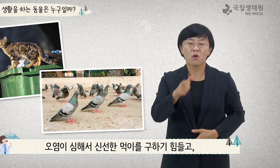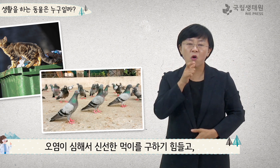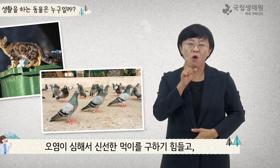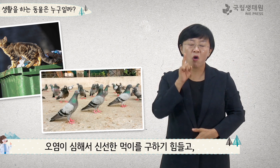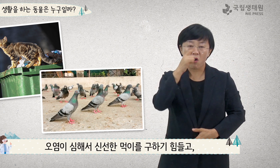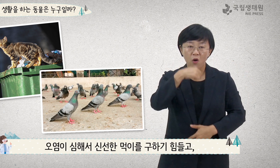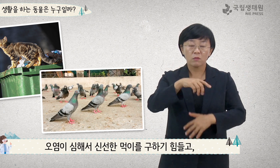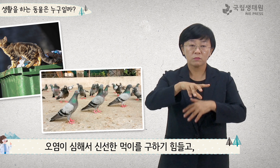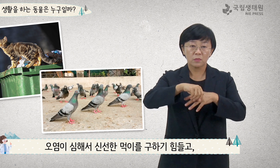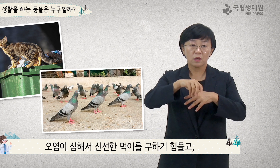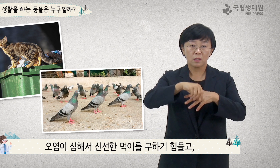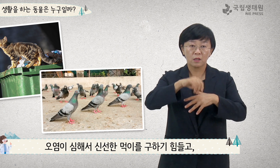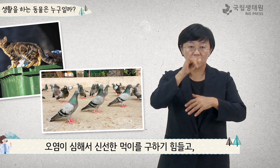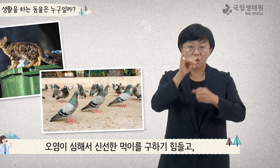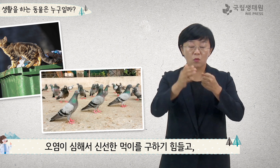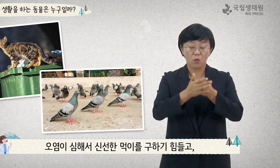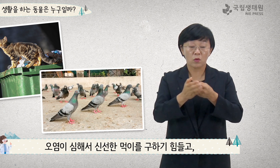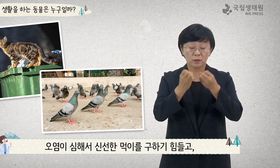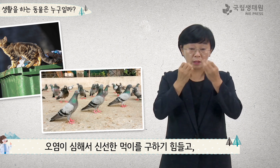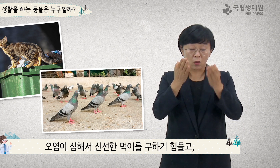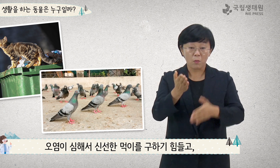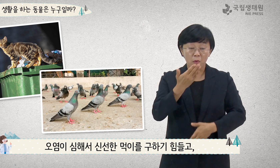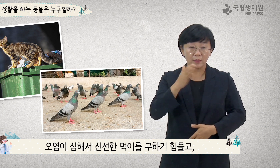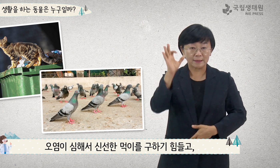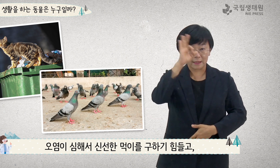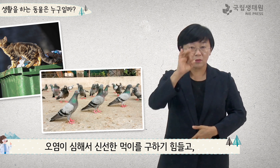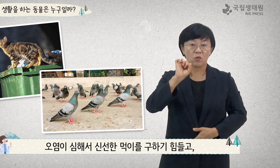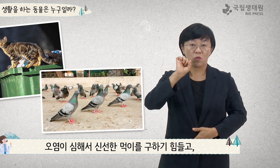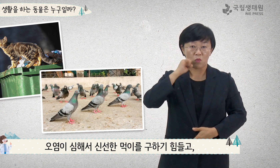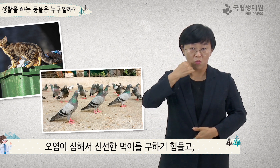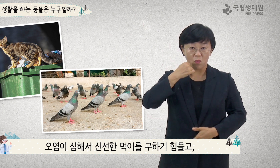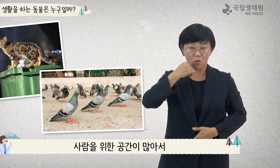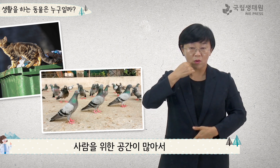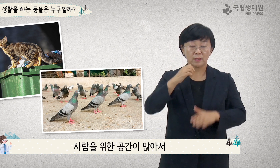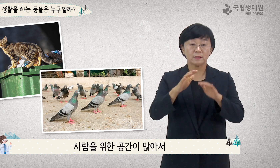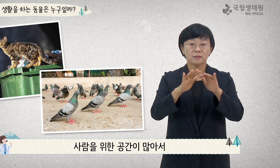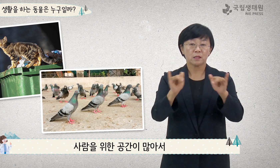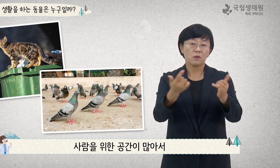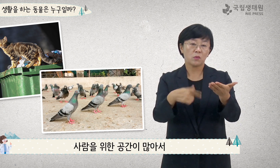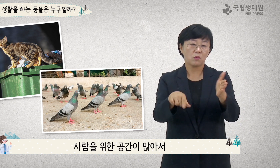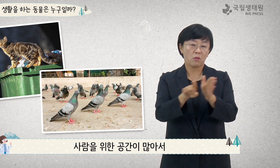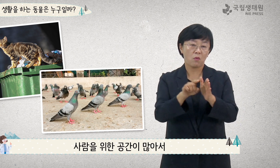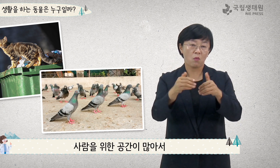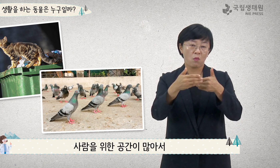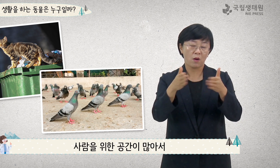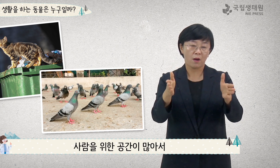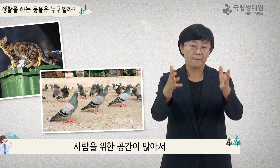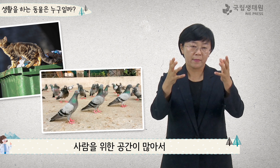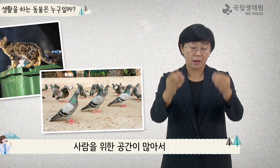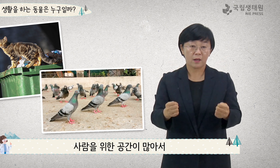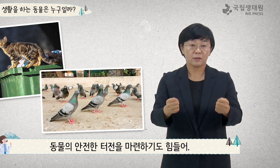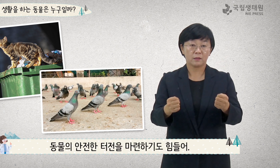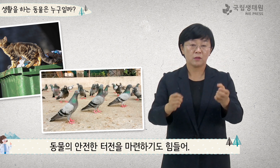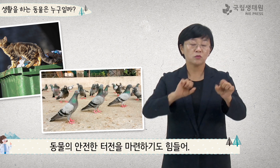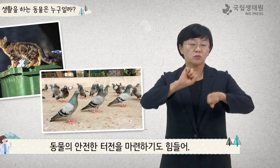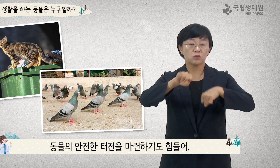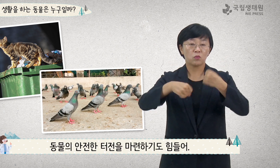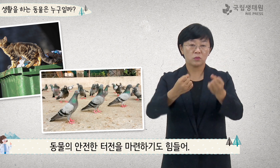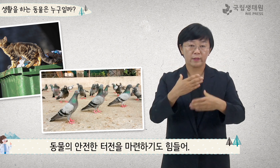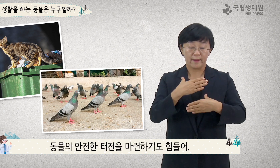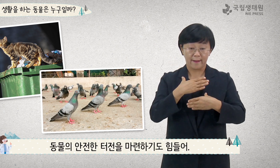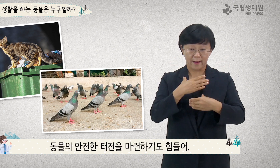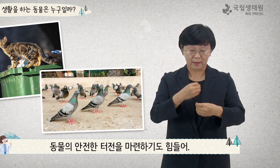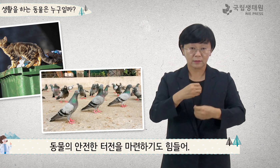오염이 심해서 신선한 먹이를 구하기 힘들고 사람을 위한 공간이 많아서 동물의